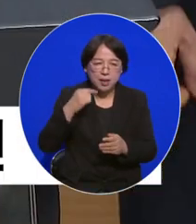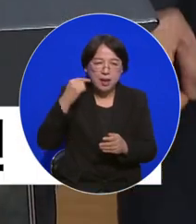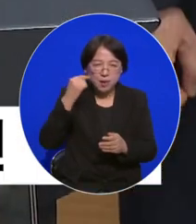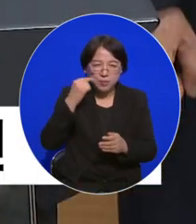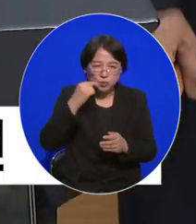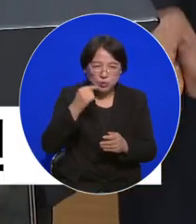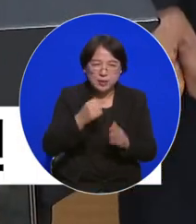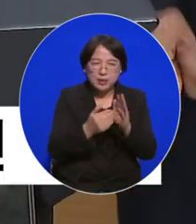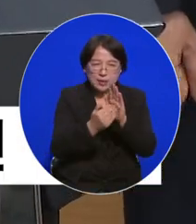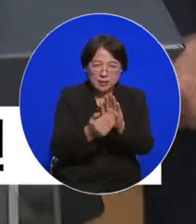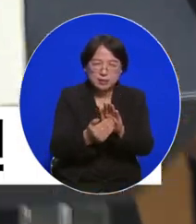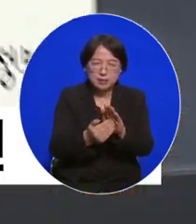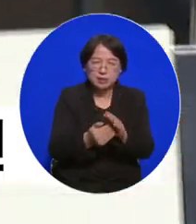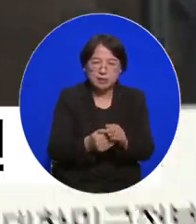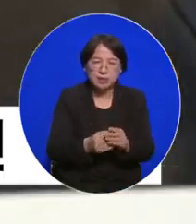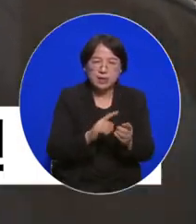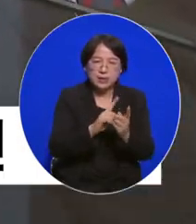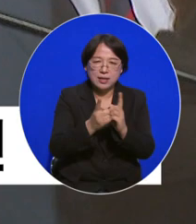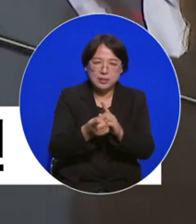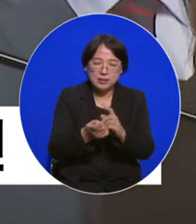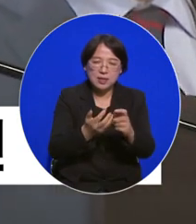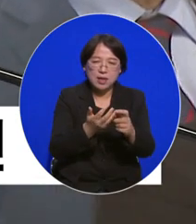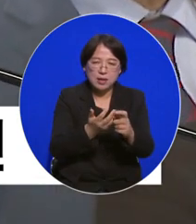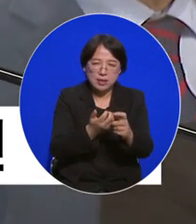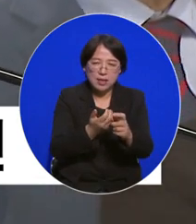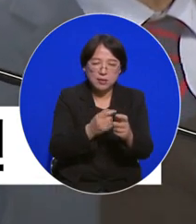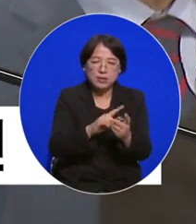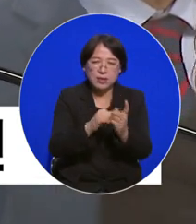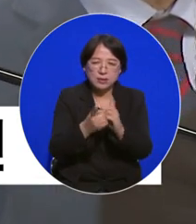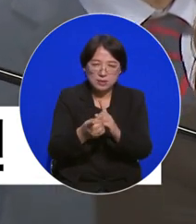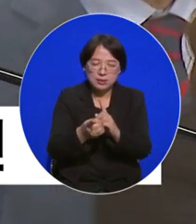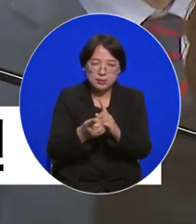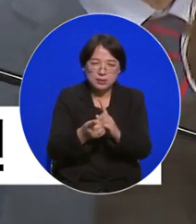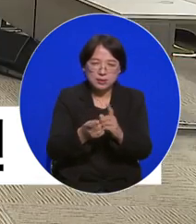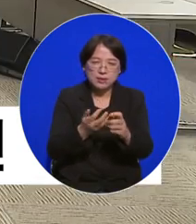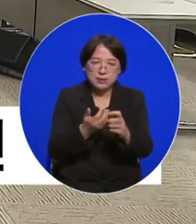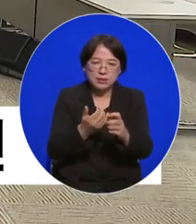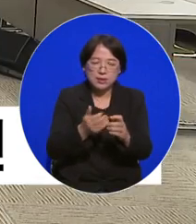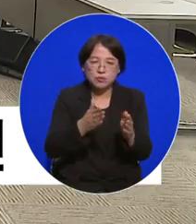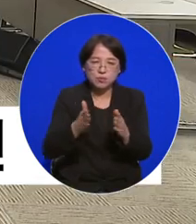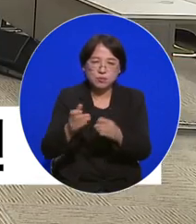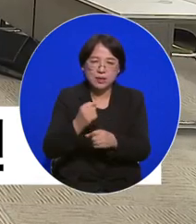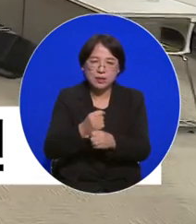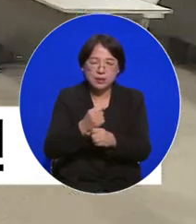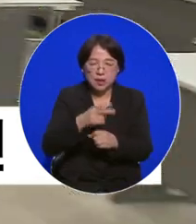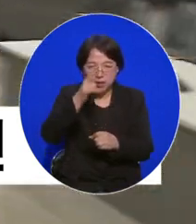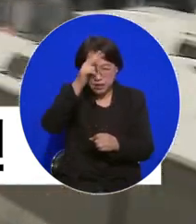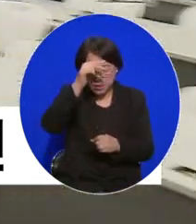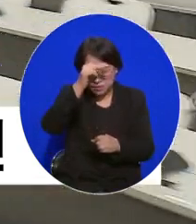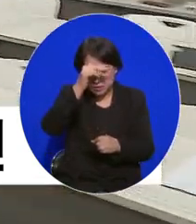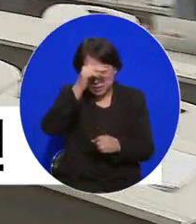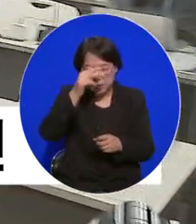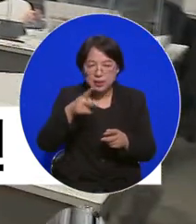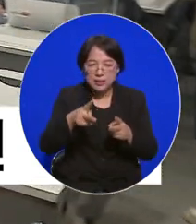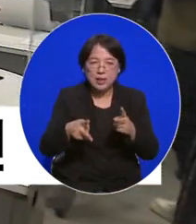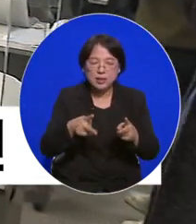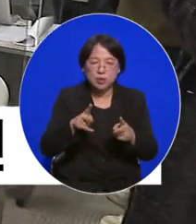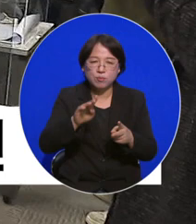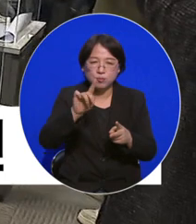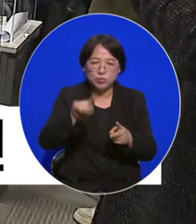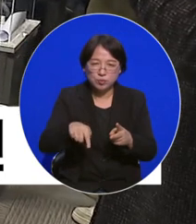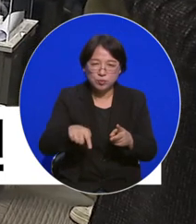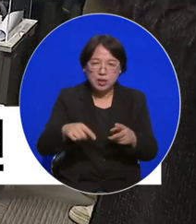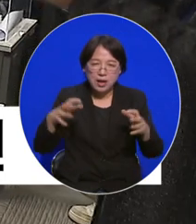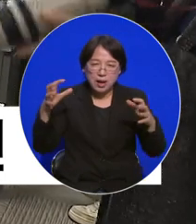국민 피해를 최소화하기 위해 대체 운송수단을 마련합니다 또한 경찰과 해수부 산업 국방부 등 관계부처